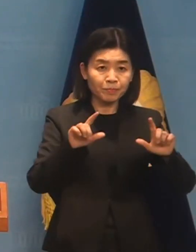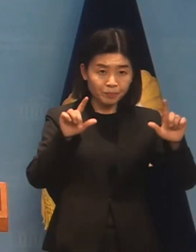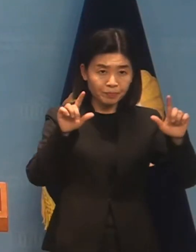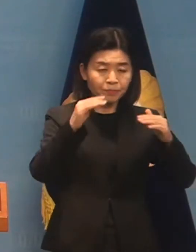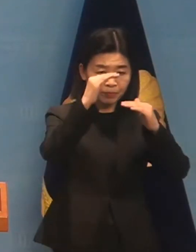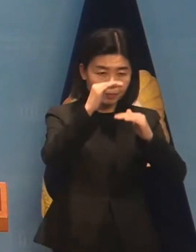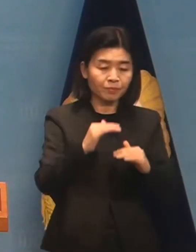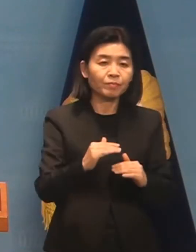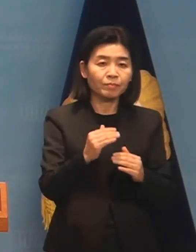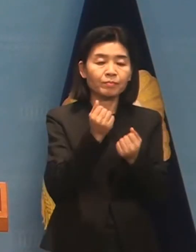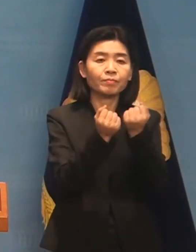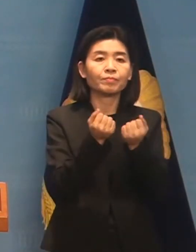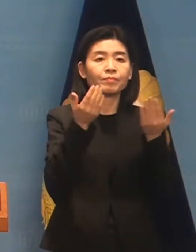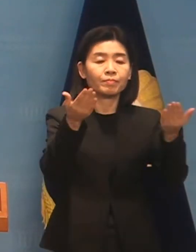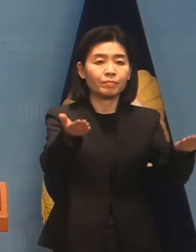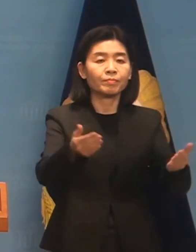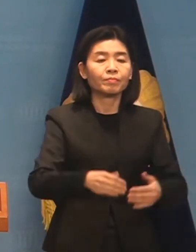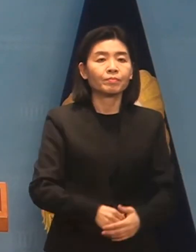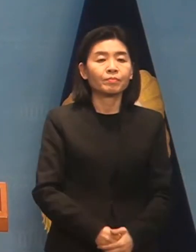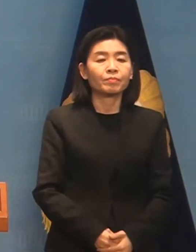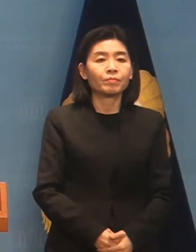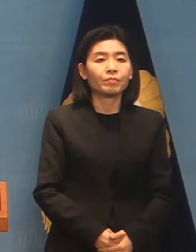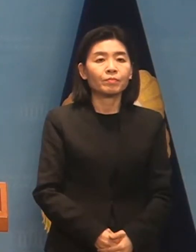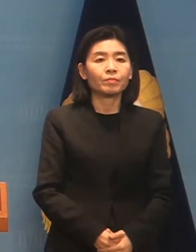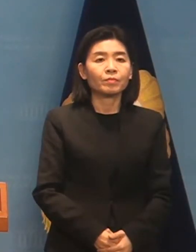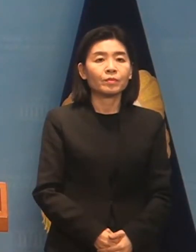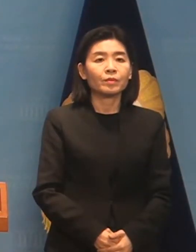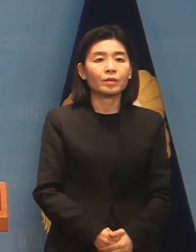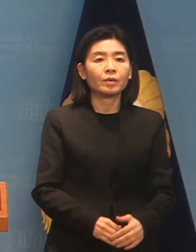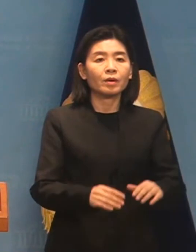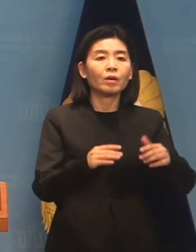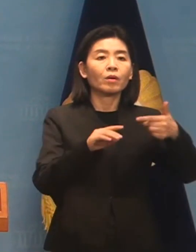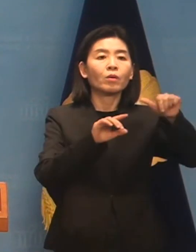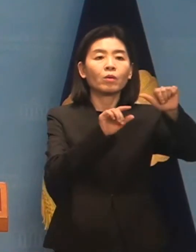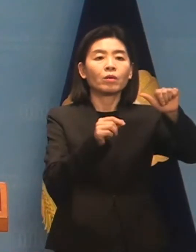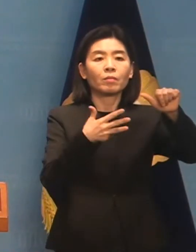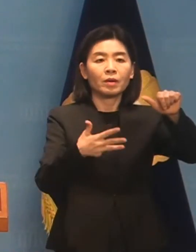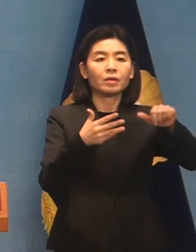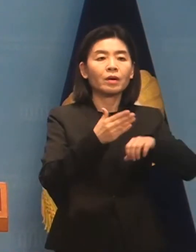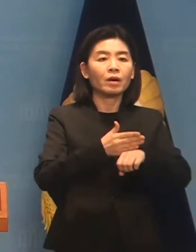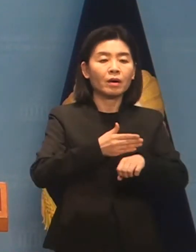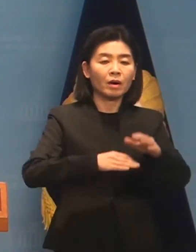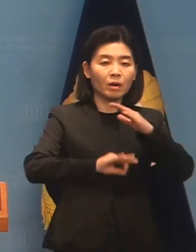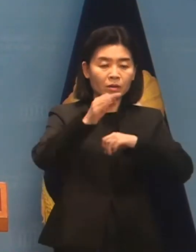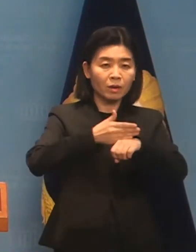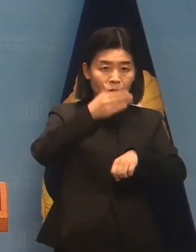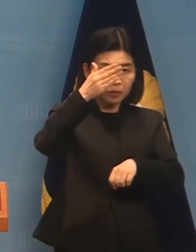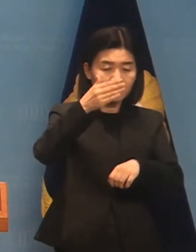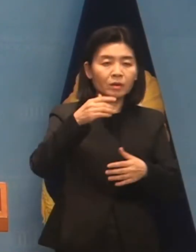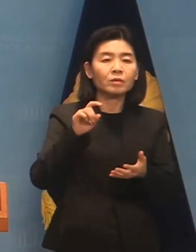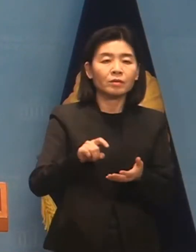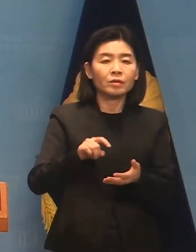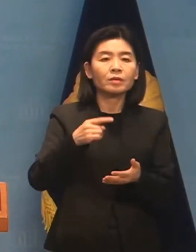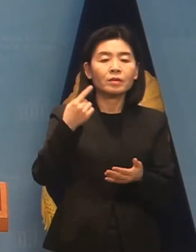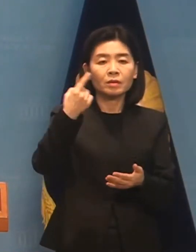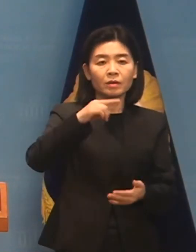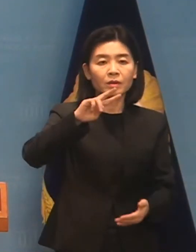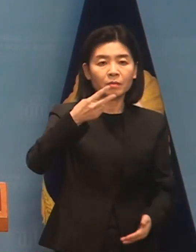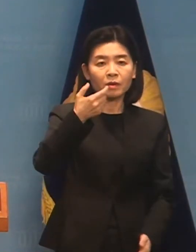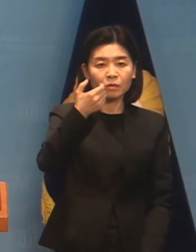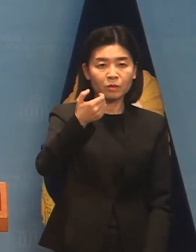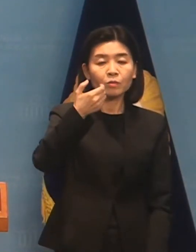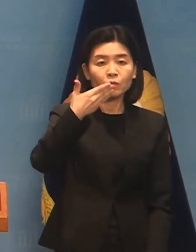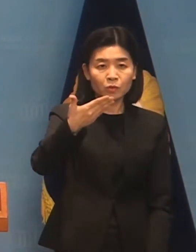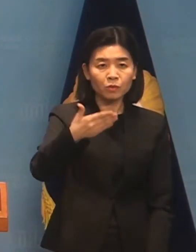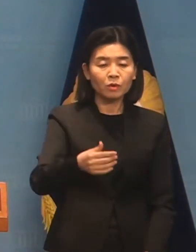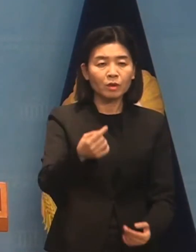주요 대응 현황 브리핑하겠습니다. 5월 8일 9시 기준으로 1269명이 방문했고 465건의 제보가